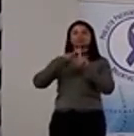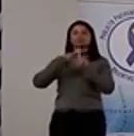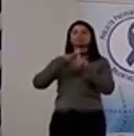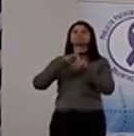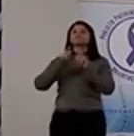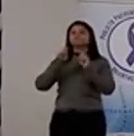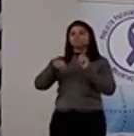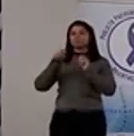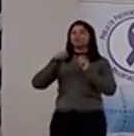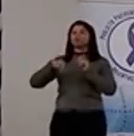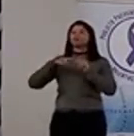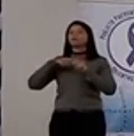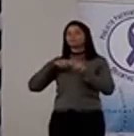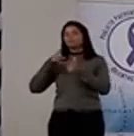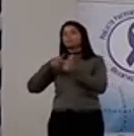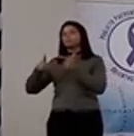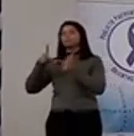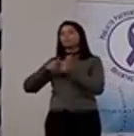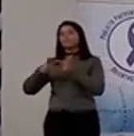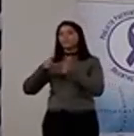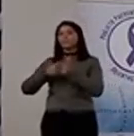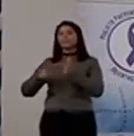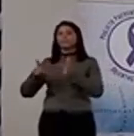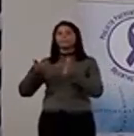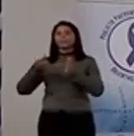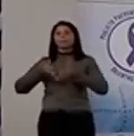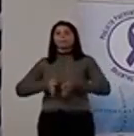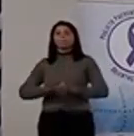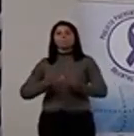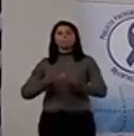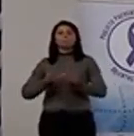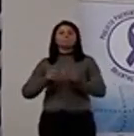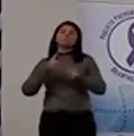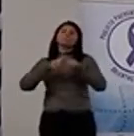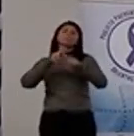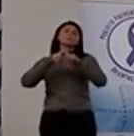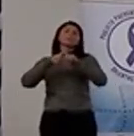deformidades. Por quê? Você nunca se perguntou por que tem que ter líquido amniótico?